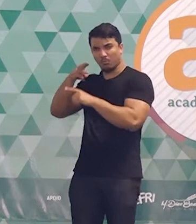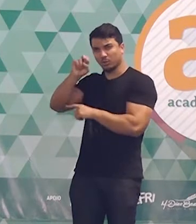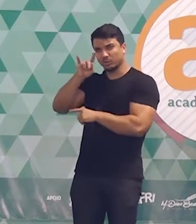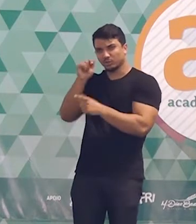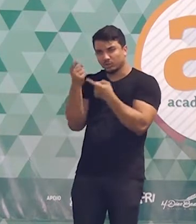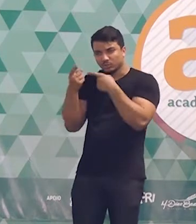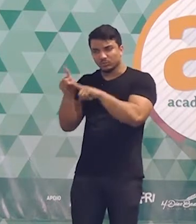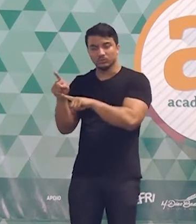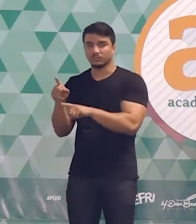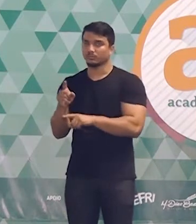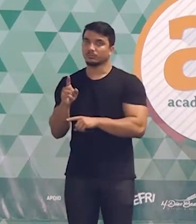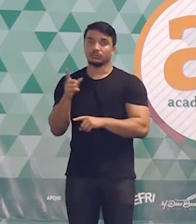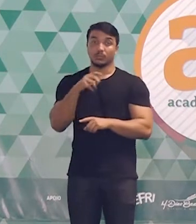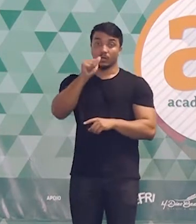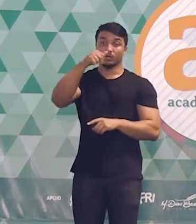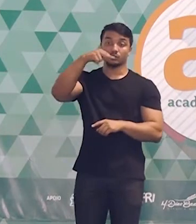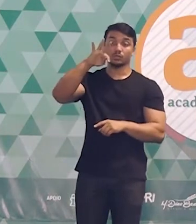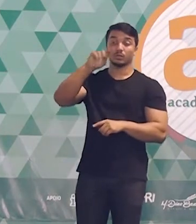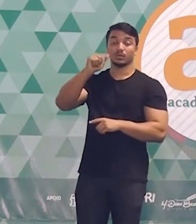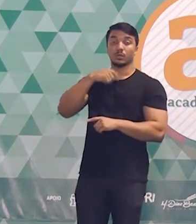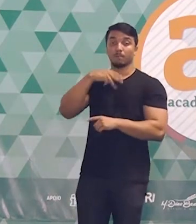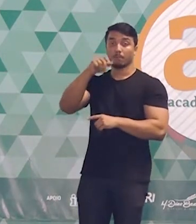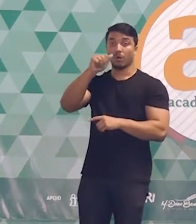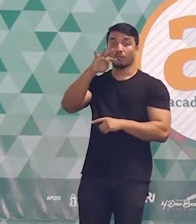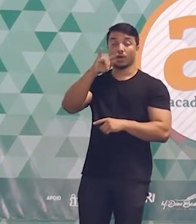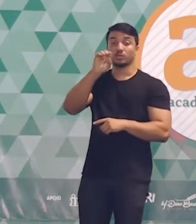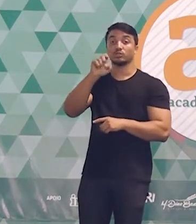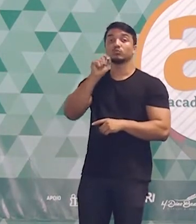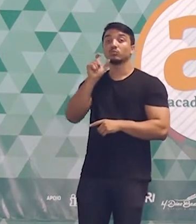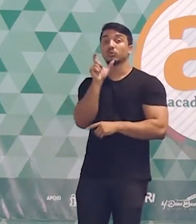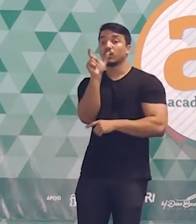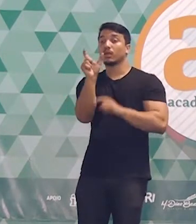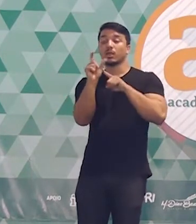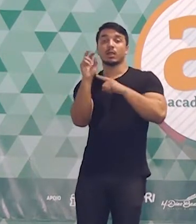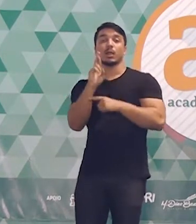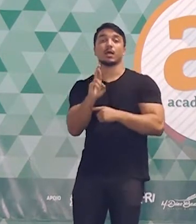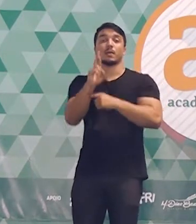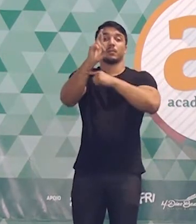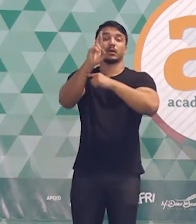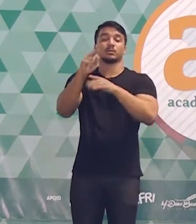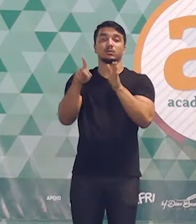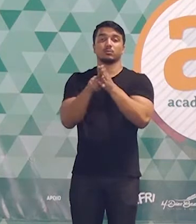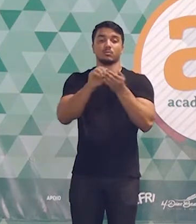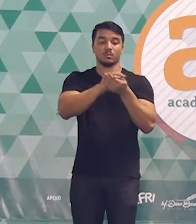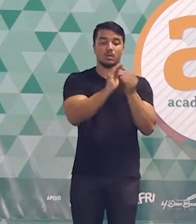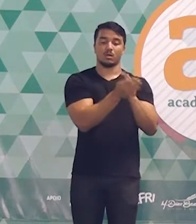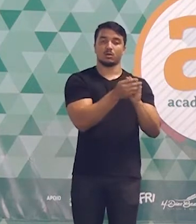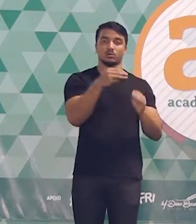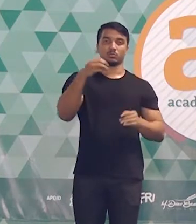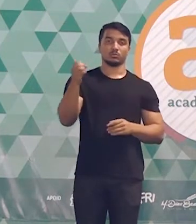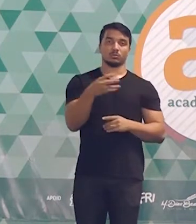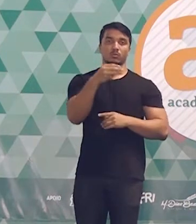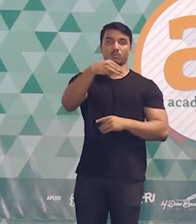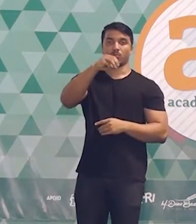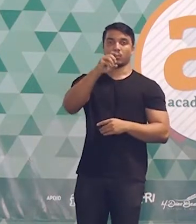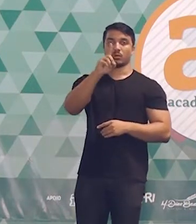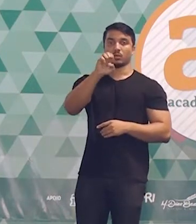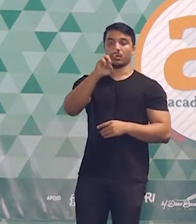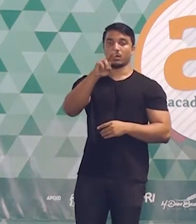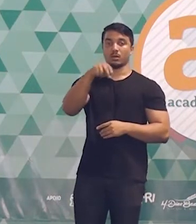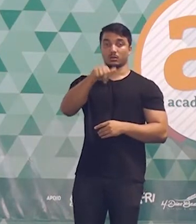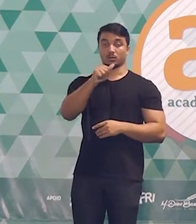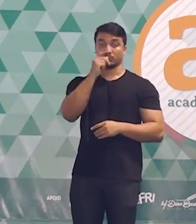modernistas, não. Anita Malfatti é uma representante da arte moderna. Ela